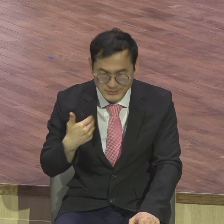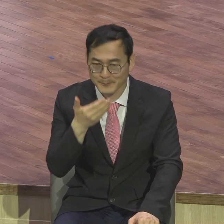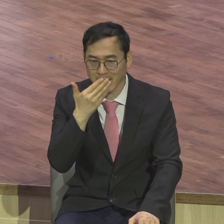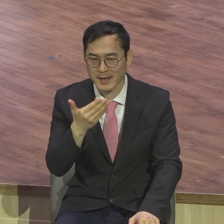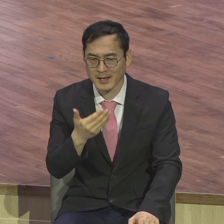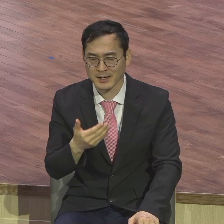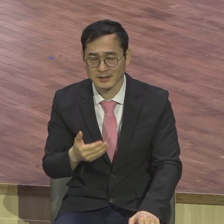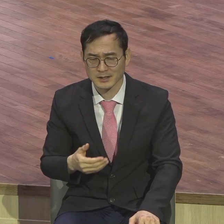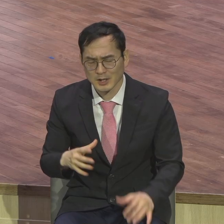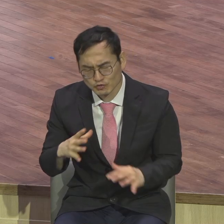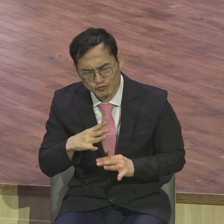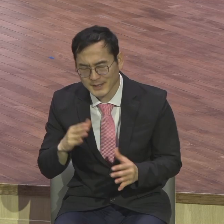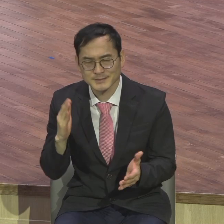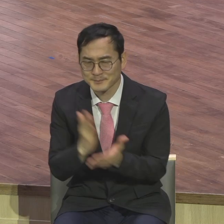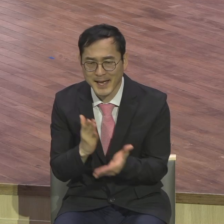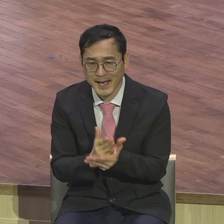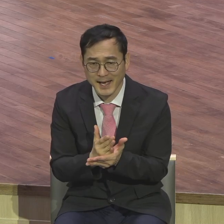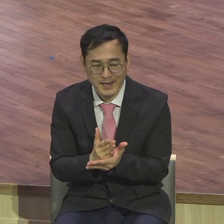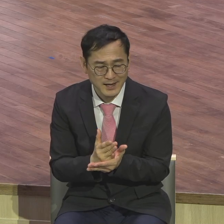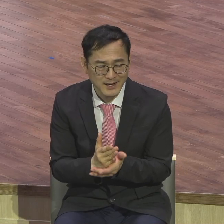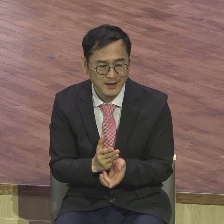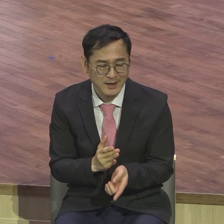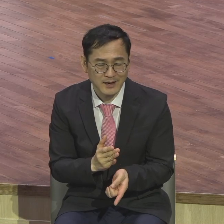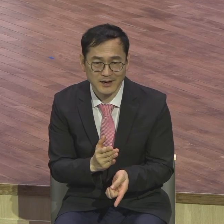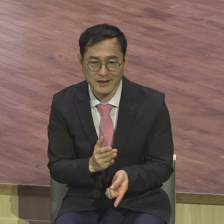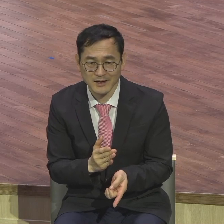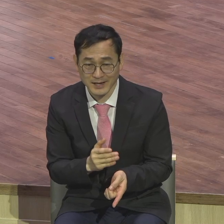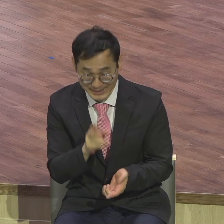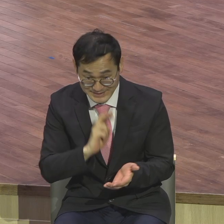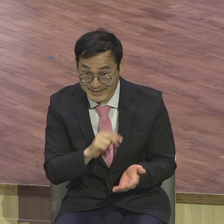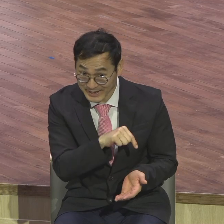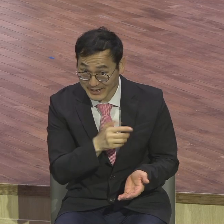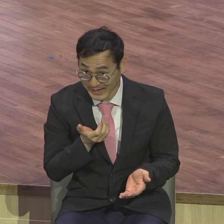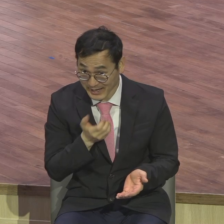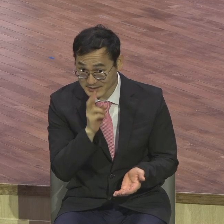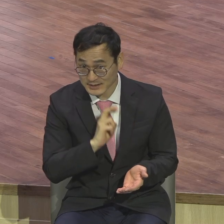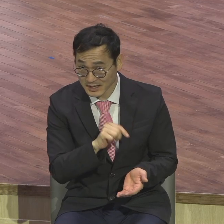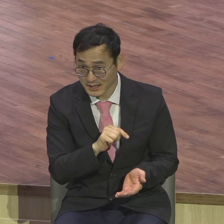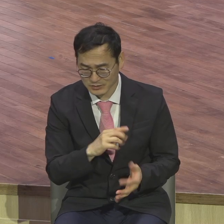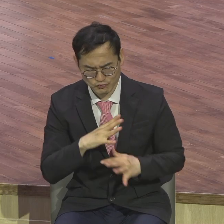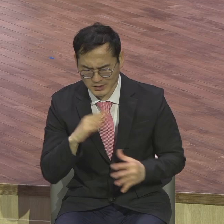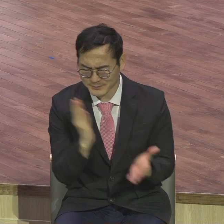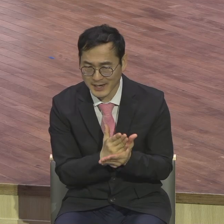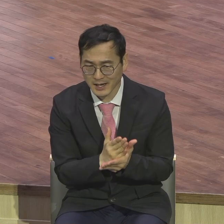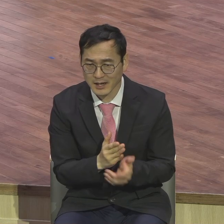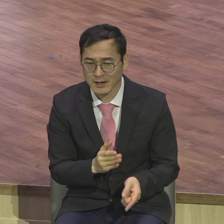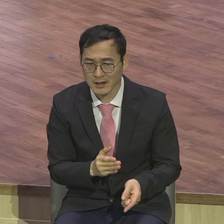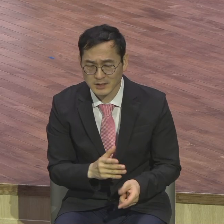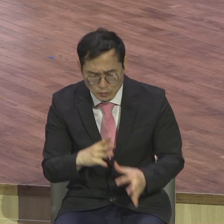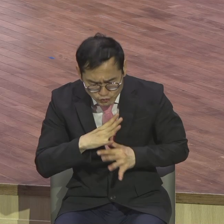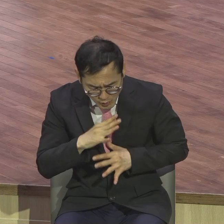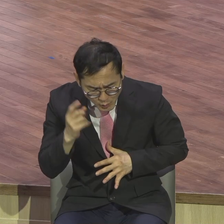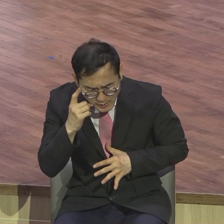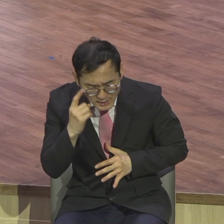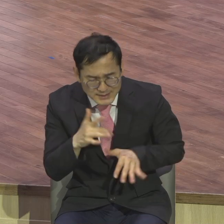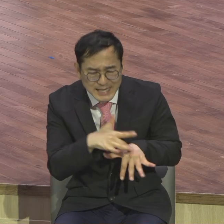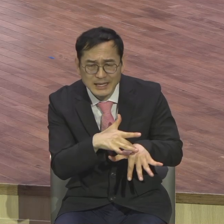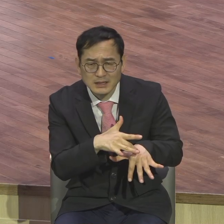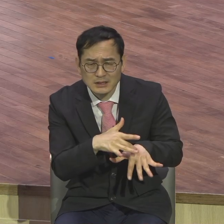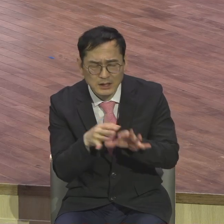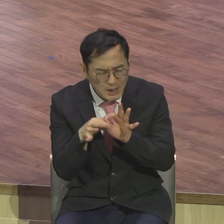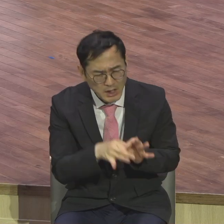두려워하지 말라 찬양이 나왔어요. 이 두려움을 주는 사단 때문에 여러분 아무것도 못해요.